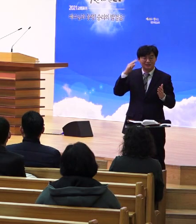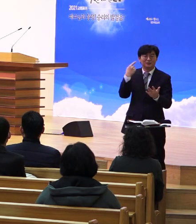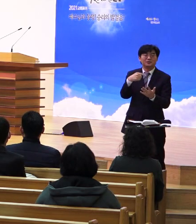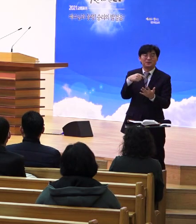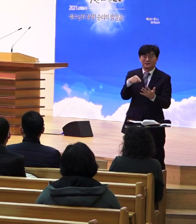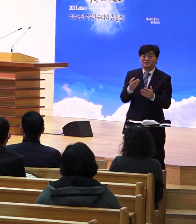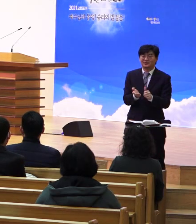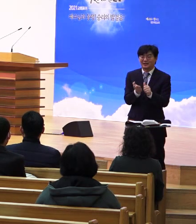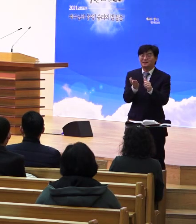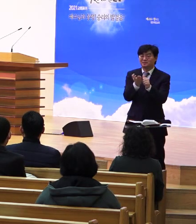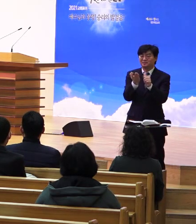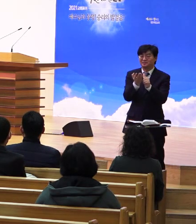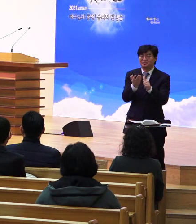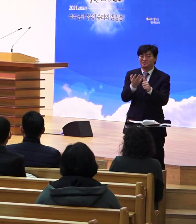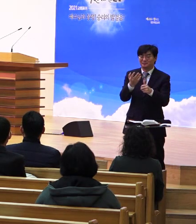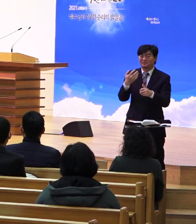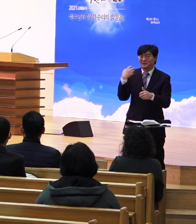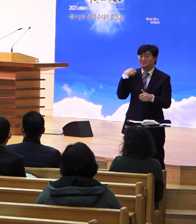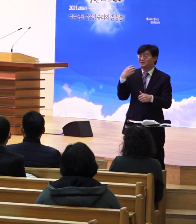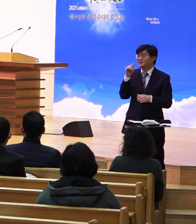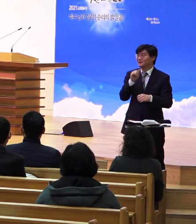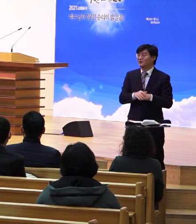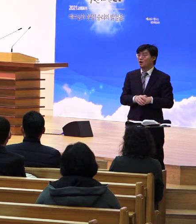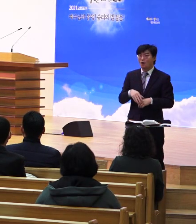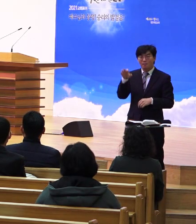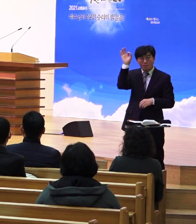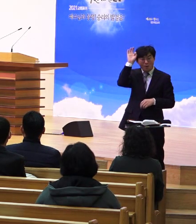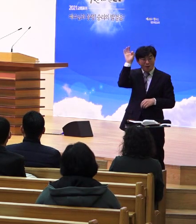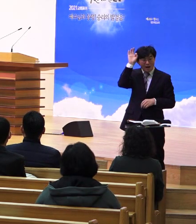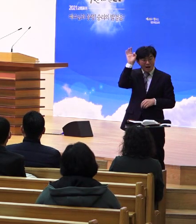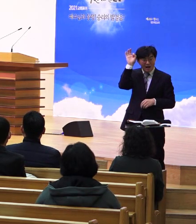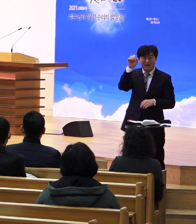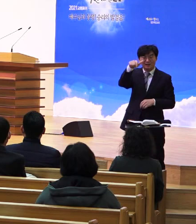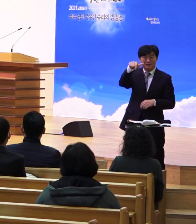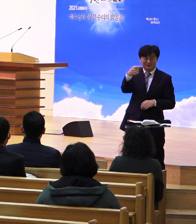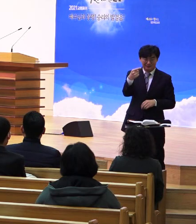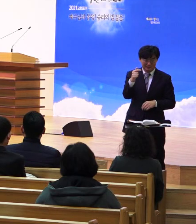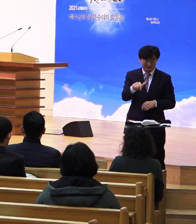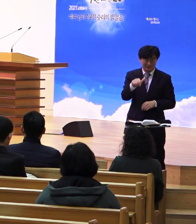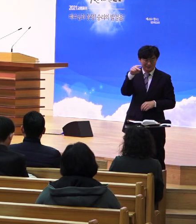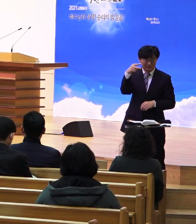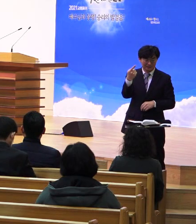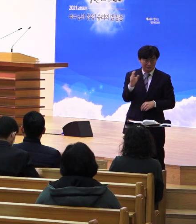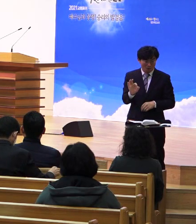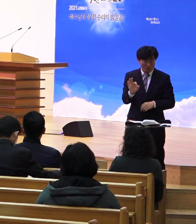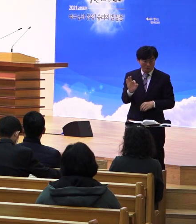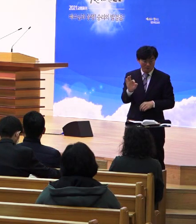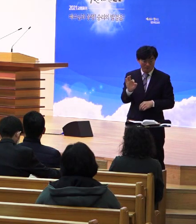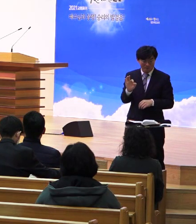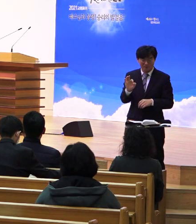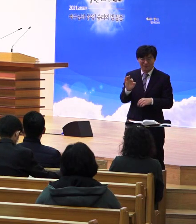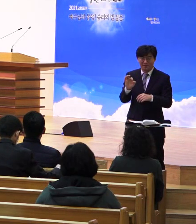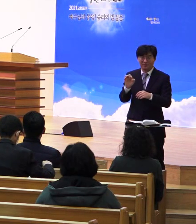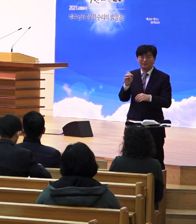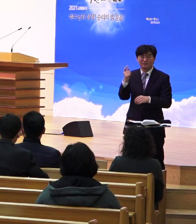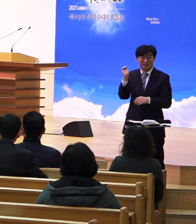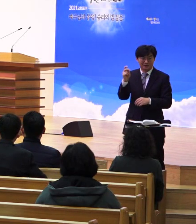20주년이 됐는데요. 저희는 복음을 전하는 방송입니다. 저도 지사장으로서 3일 금식을 하고 하나님께